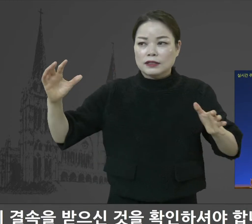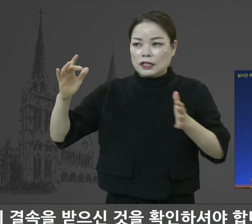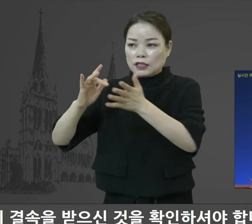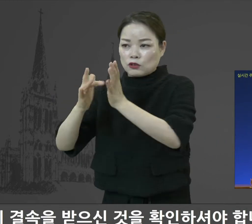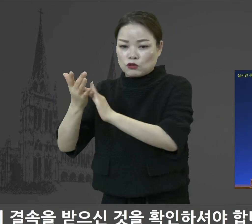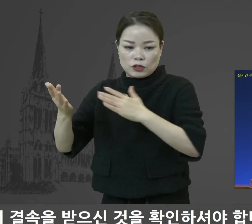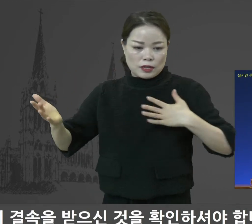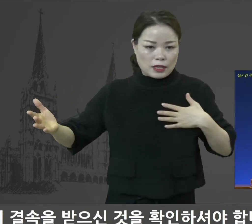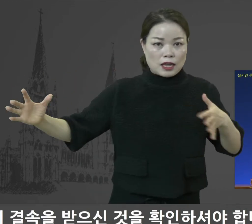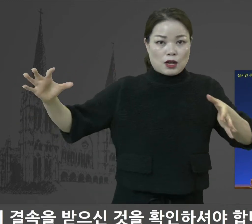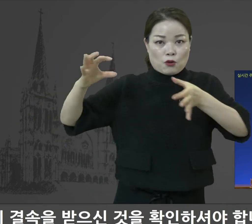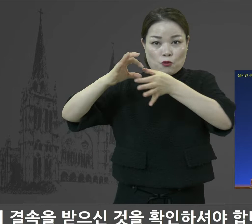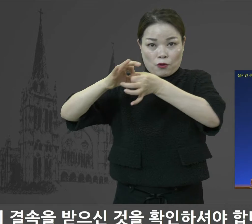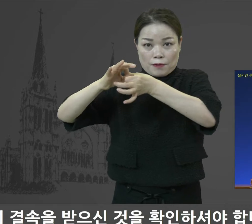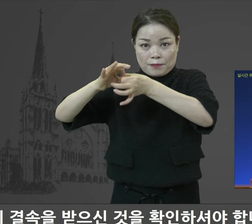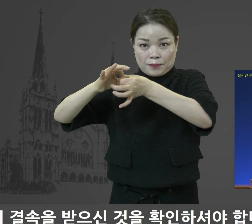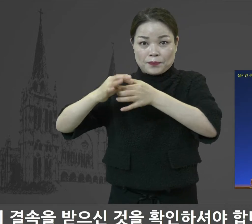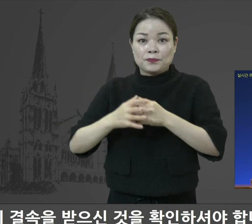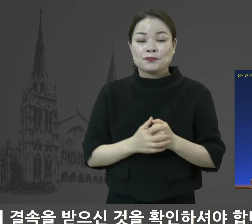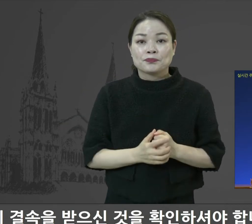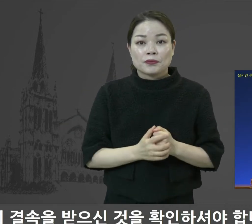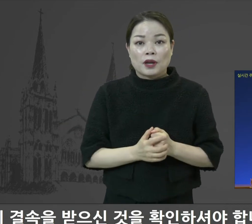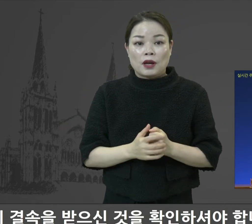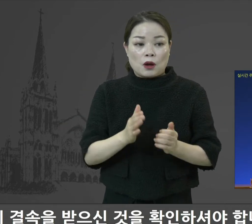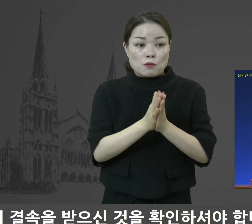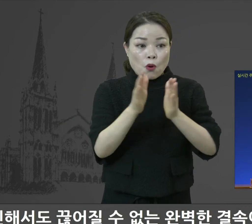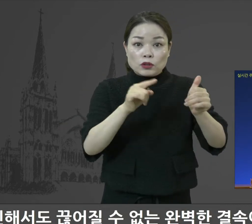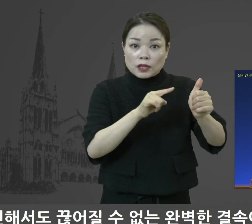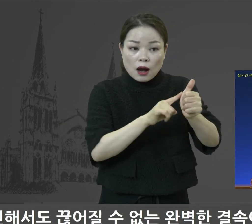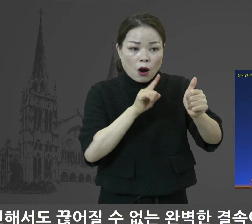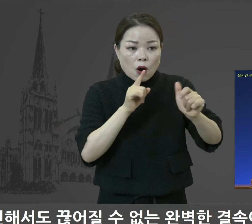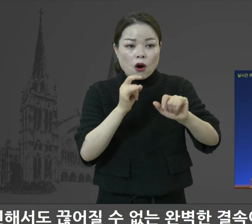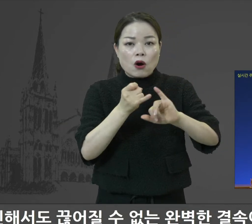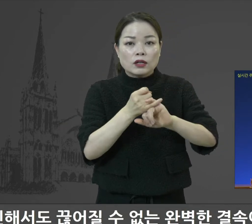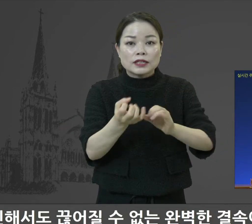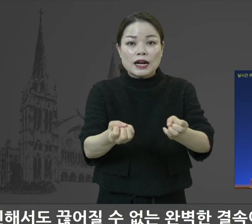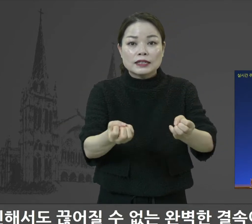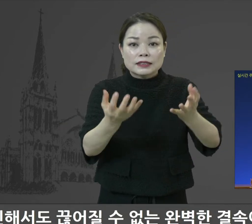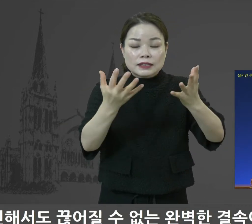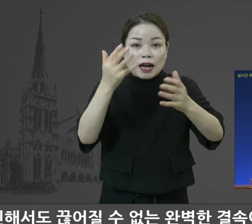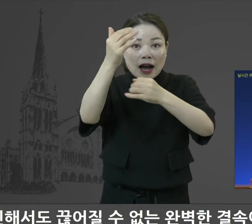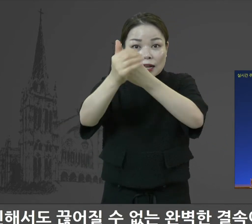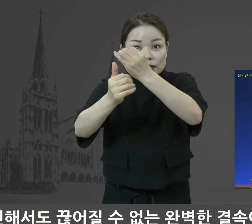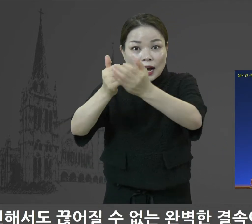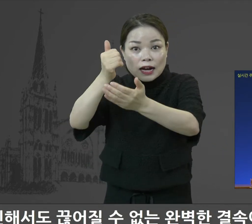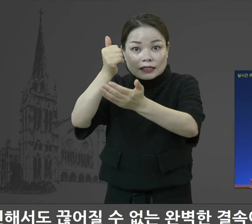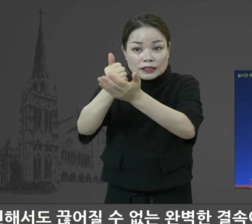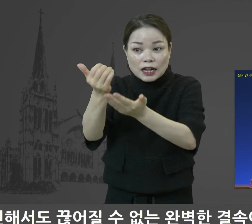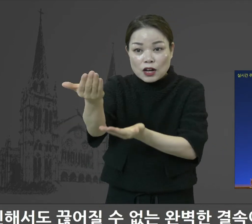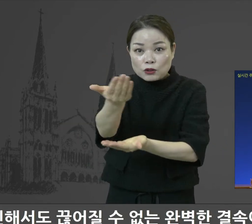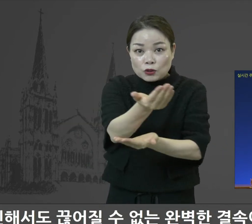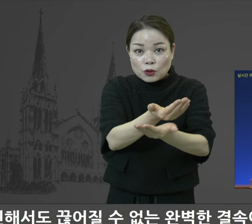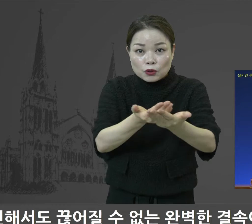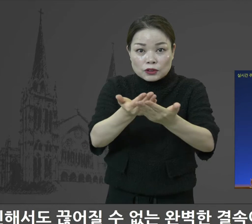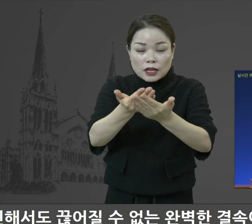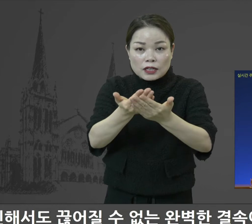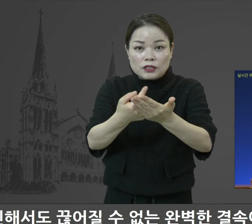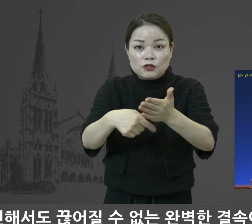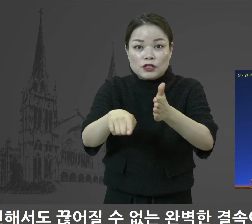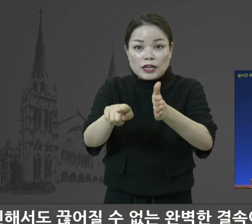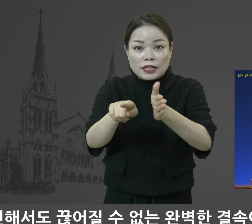되는 것이죠. 자, 그리고 모세가 이제 이 언약식을 한 다음에 하나님과 더 교제하고 계시를